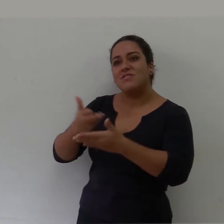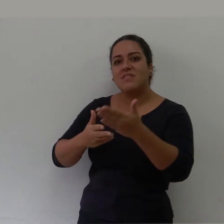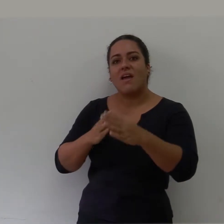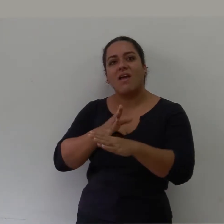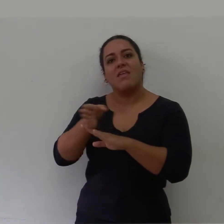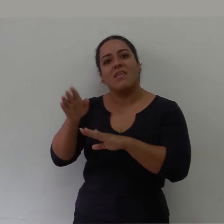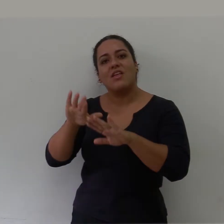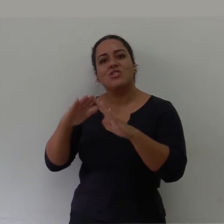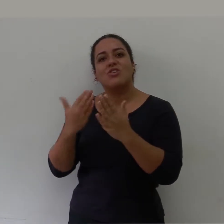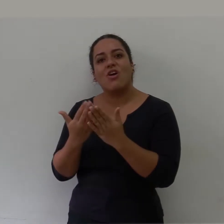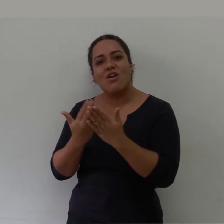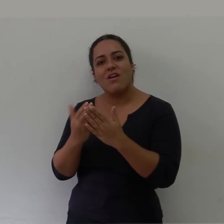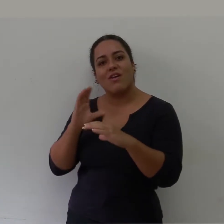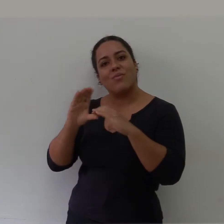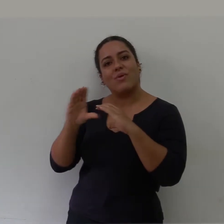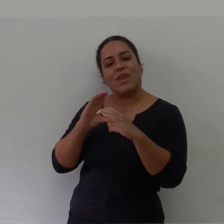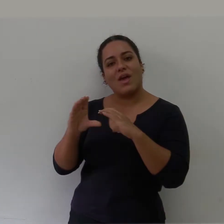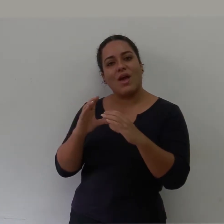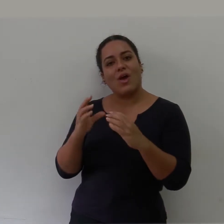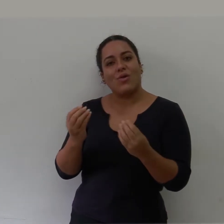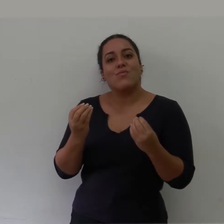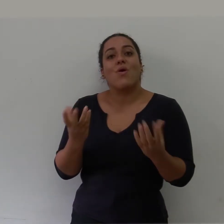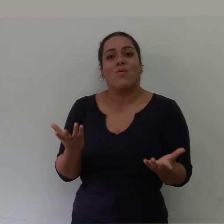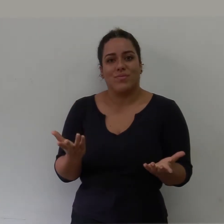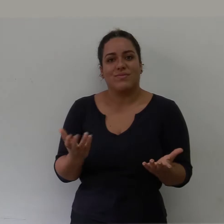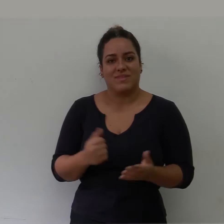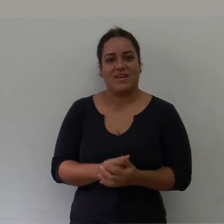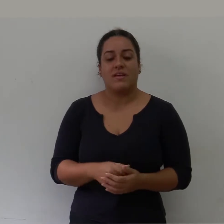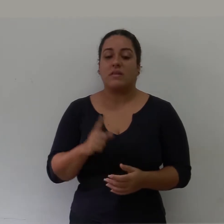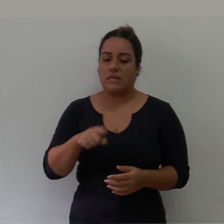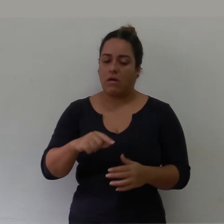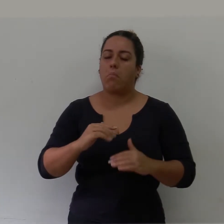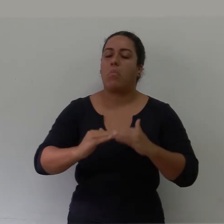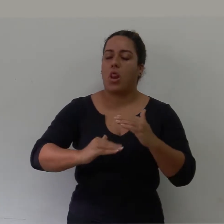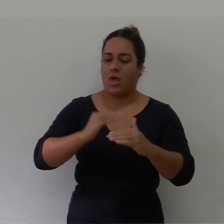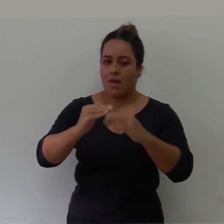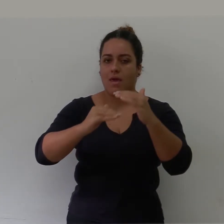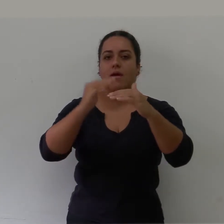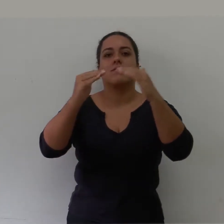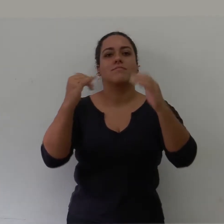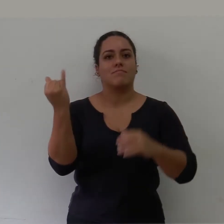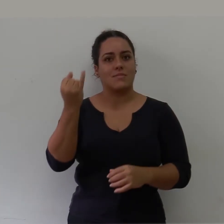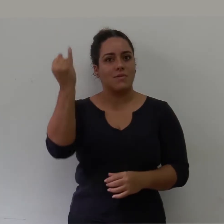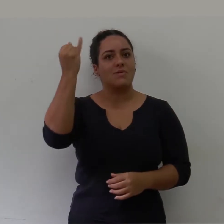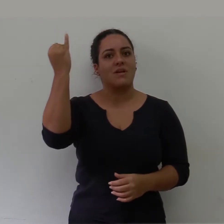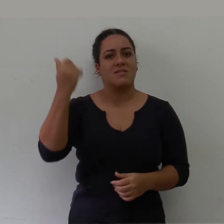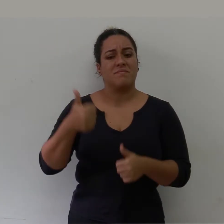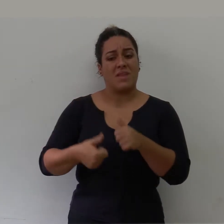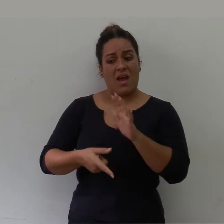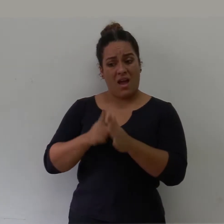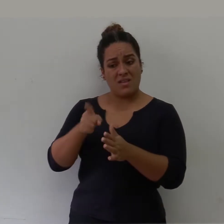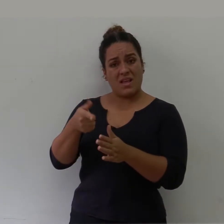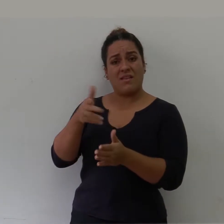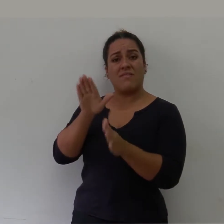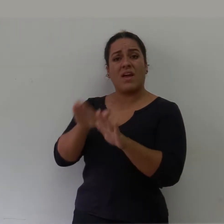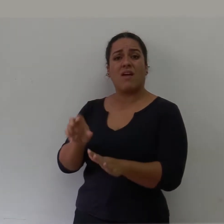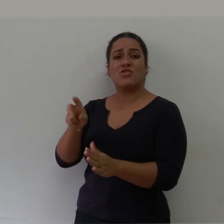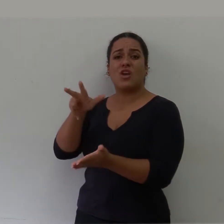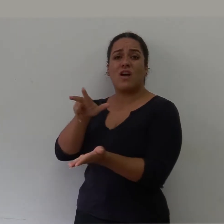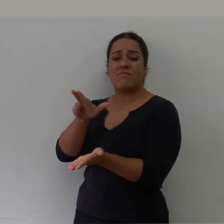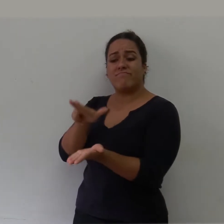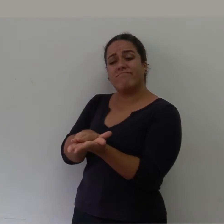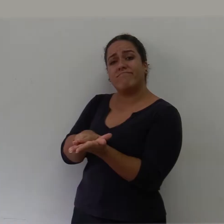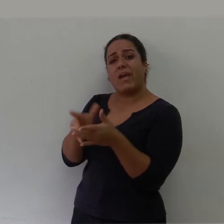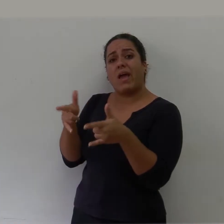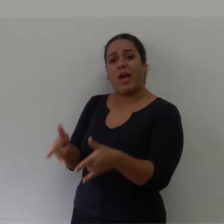para a escola, se comunicando. Progresso, um avanço muito grande de sair de uma cama e poder viver